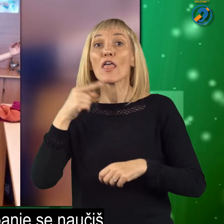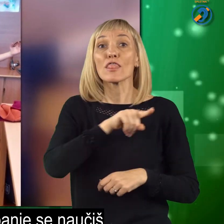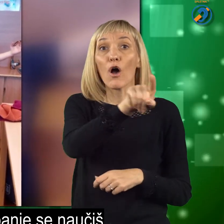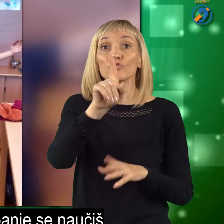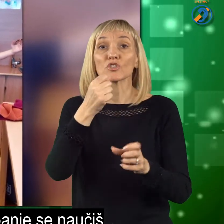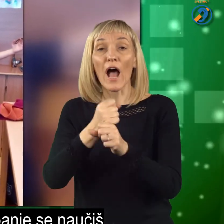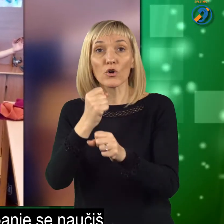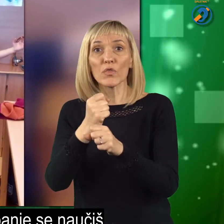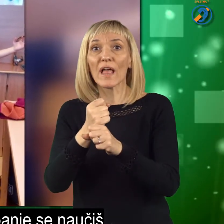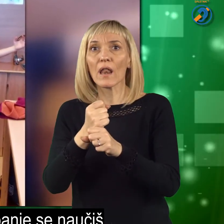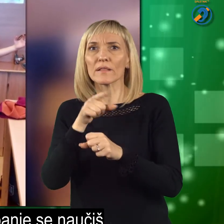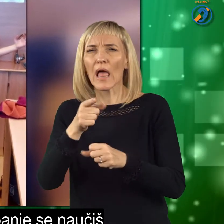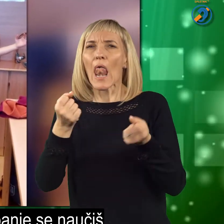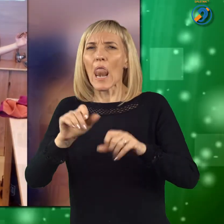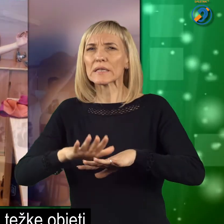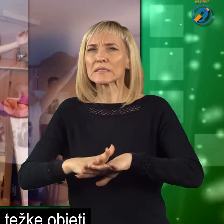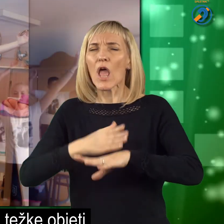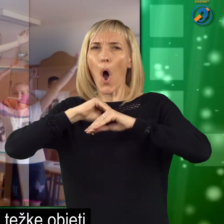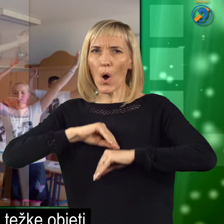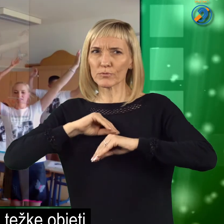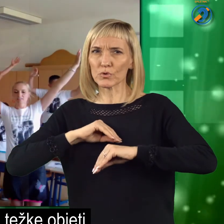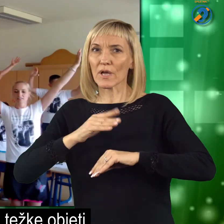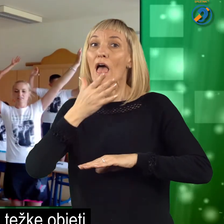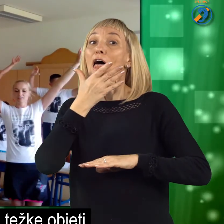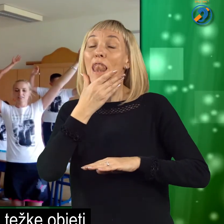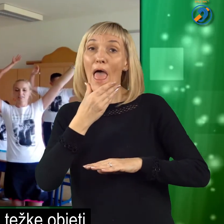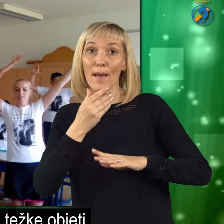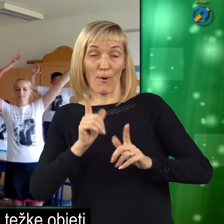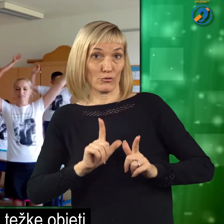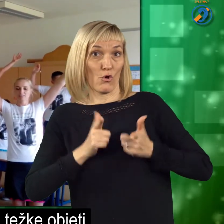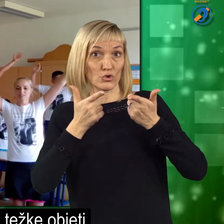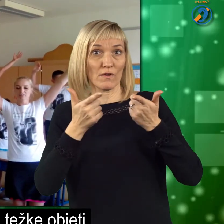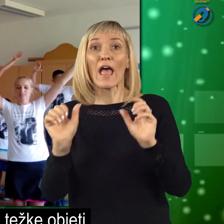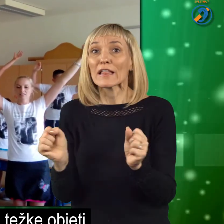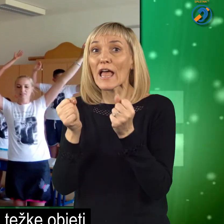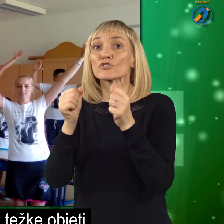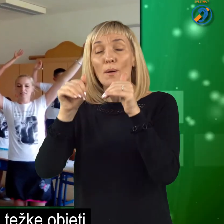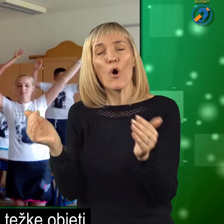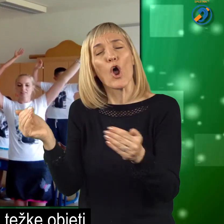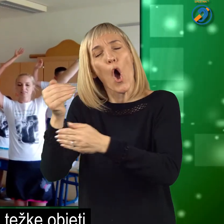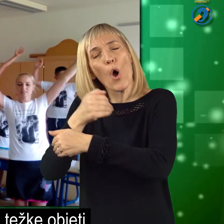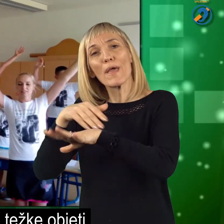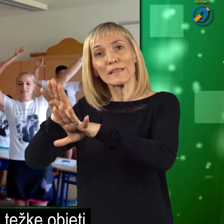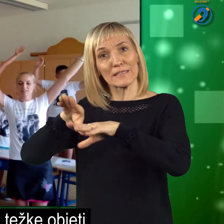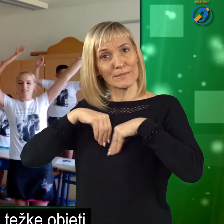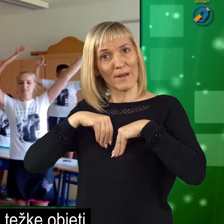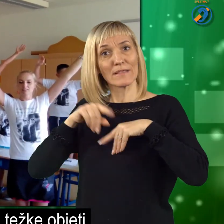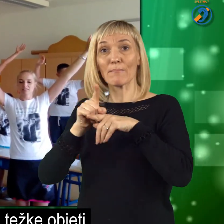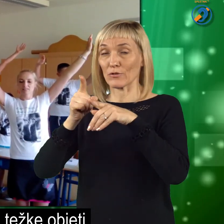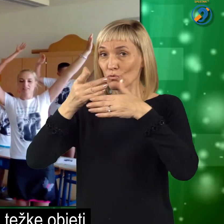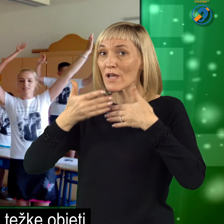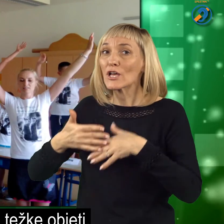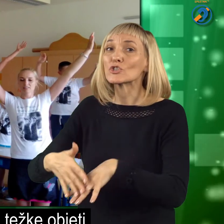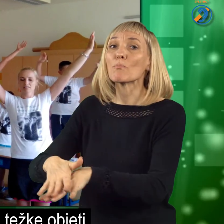kako ravnati s temi občutki. Lepe podoživeti in težke objeti, sprejeti in